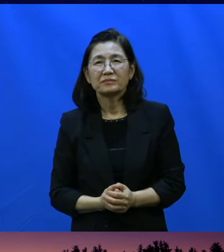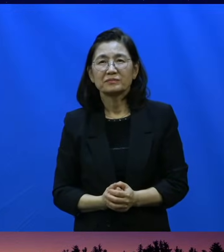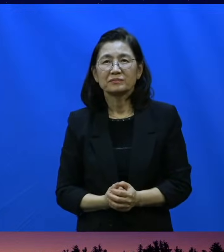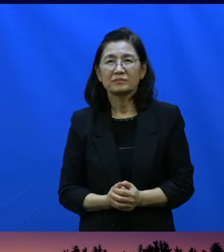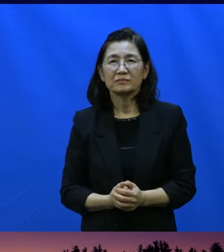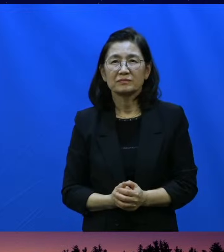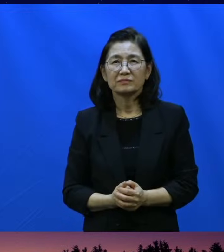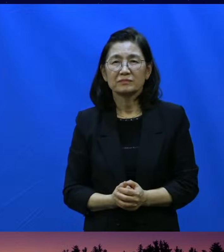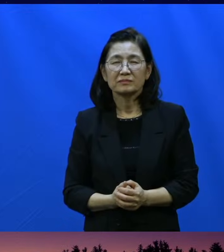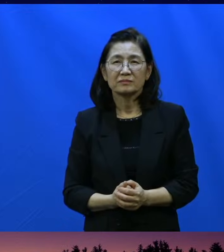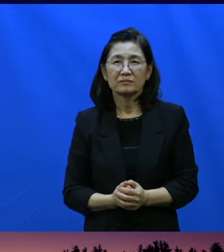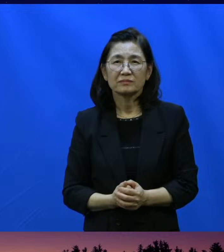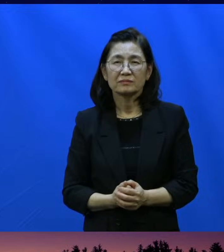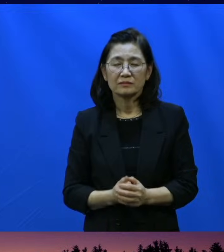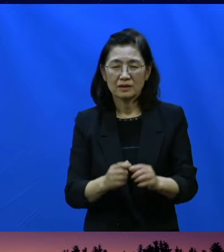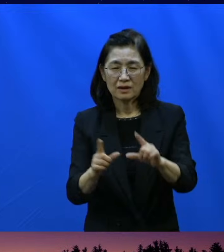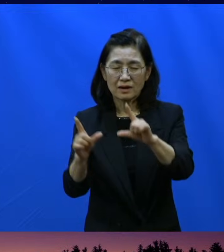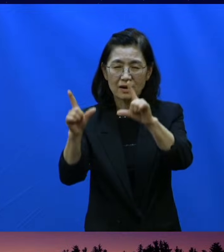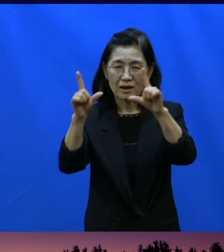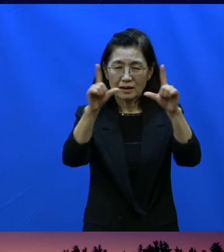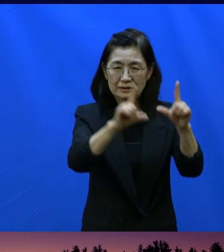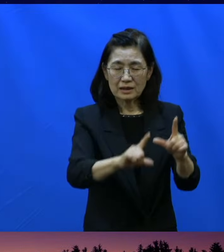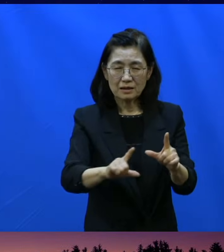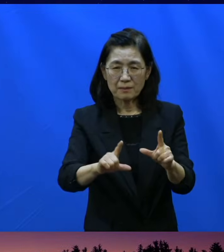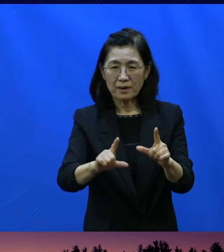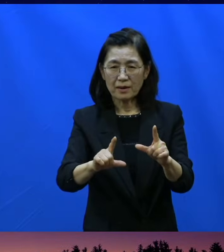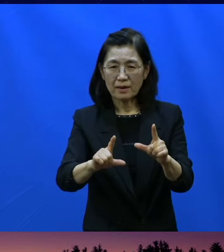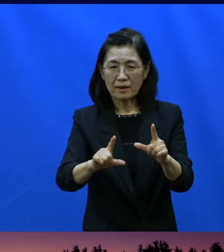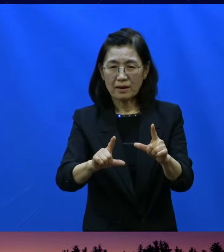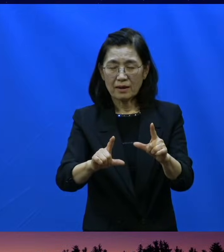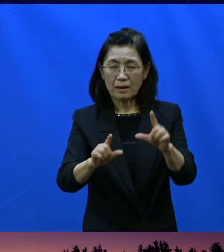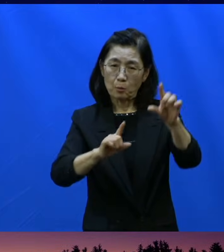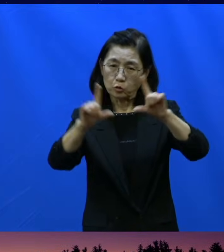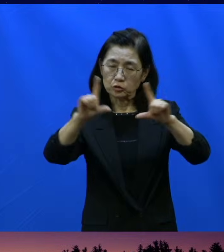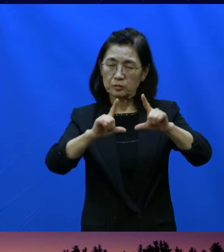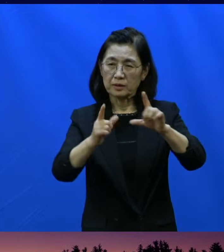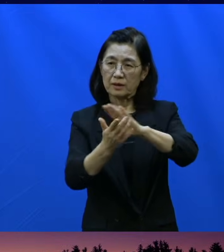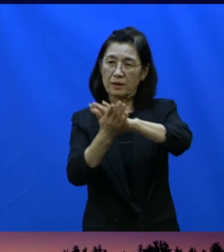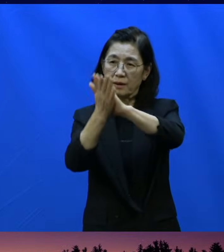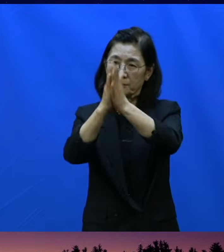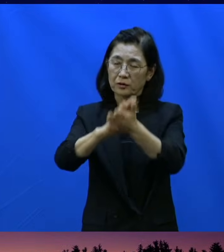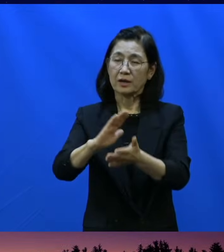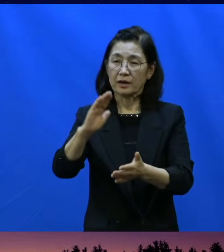삶의 태도와 패턴이 달라져요. 전혀 새로운 삶이 펼쳐져요. 은혜는